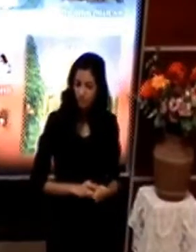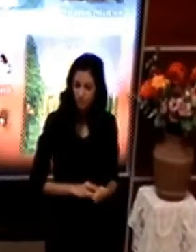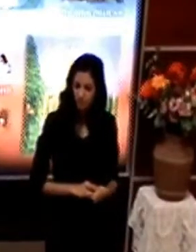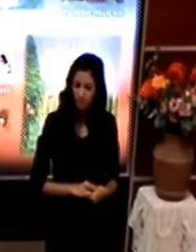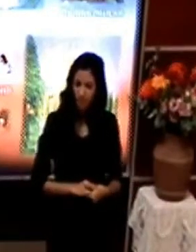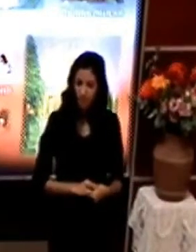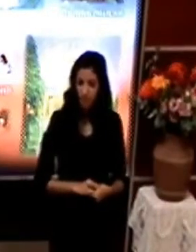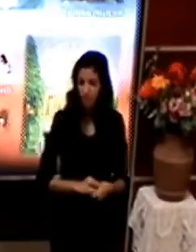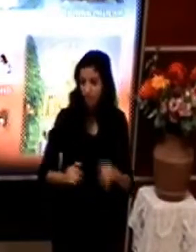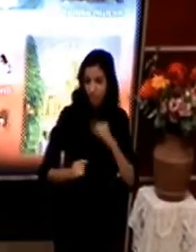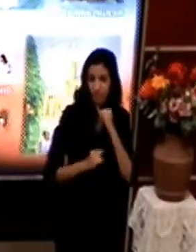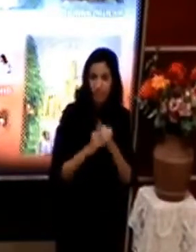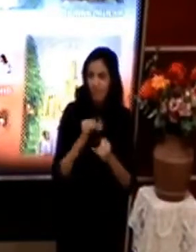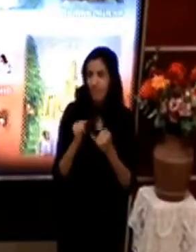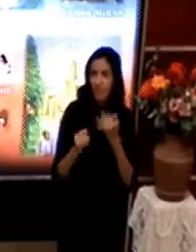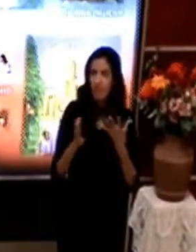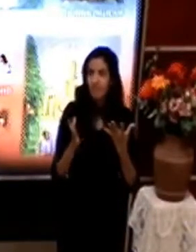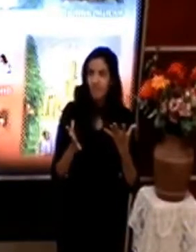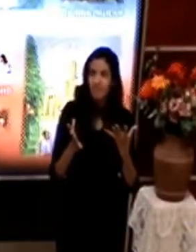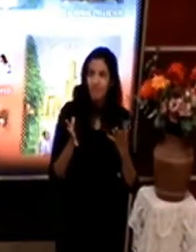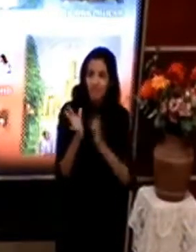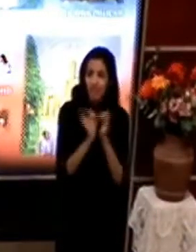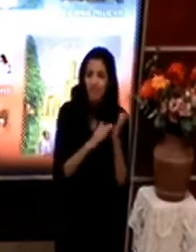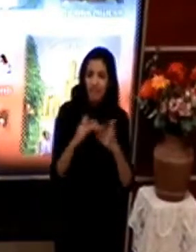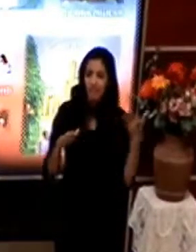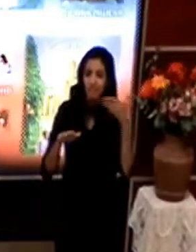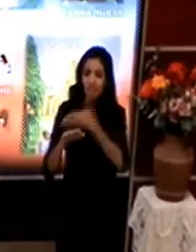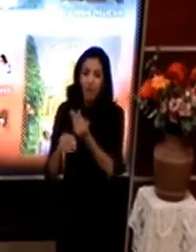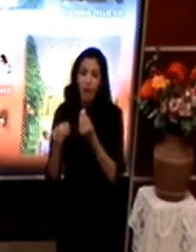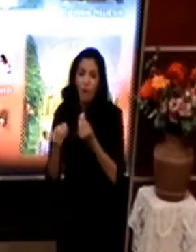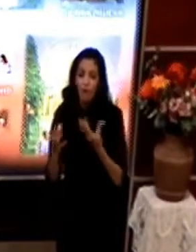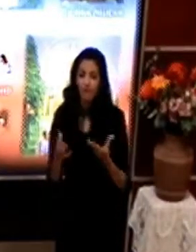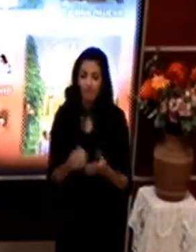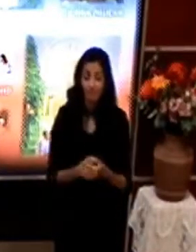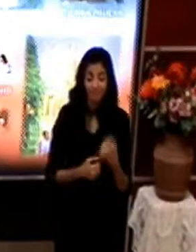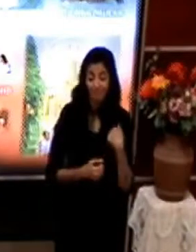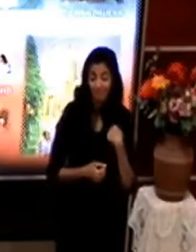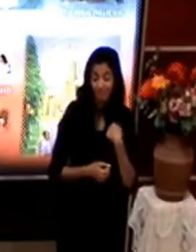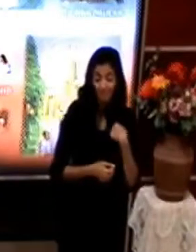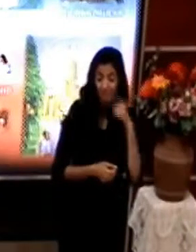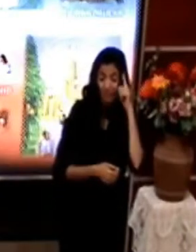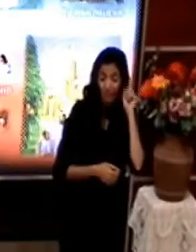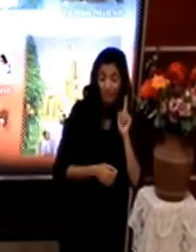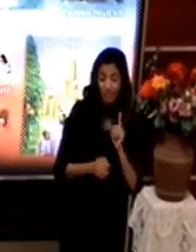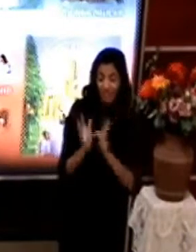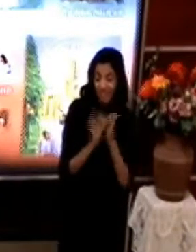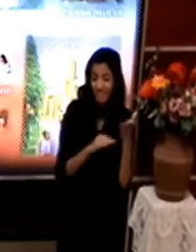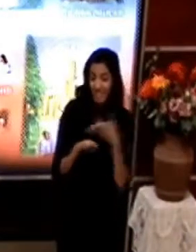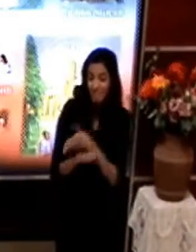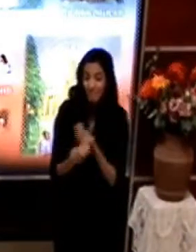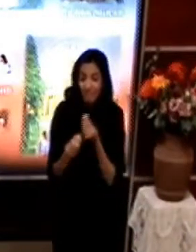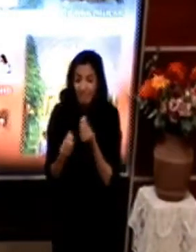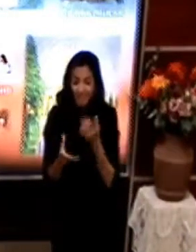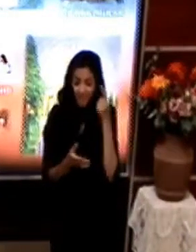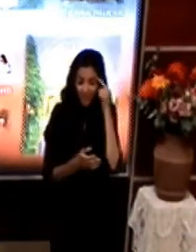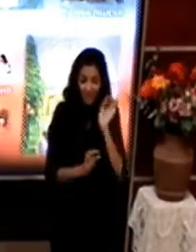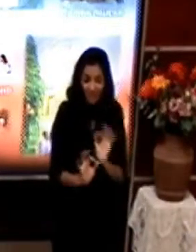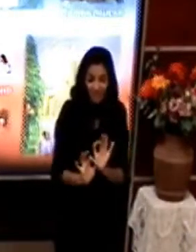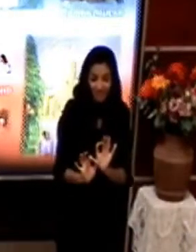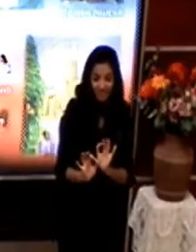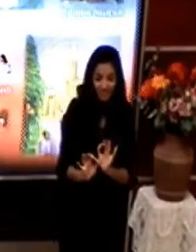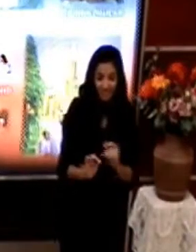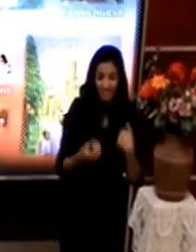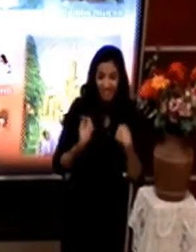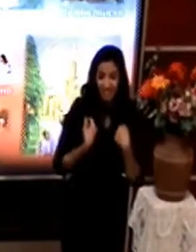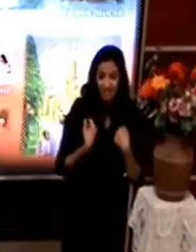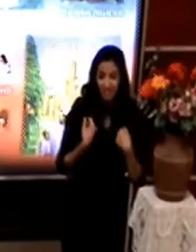¿Qué le puedo decir? ¿Cómo conocimos? ¿Cómo llegué a la iglesia? Ni yo sé por qué fui a la iglesia. No tenía nada que hacer, esa es la